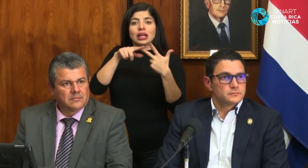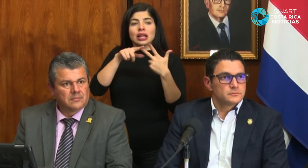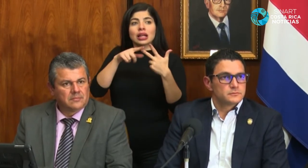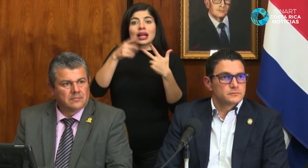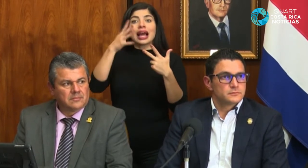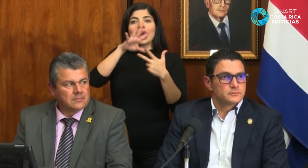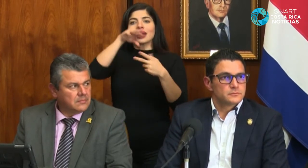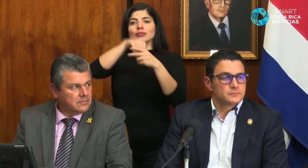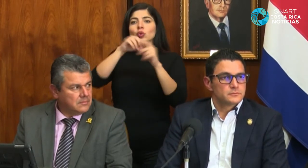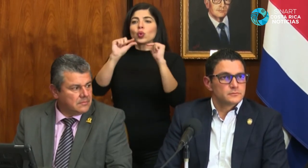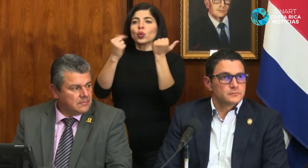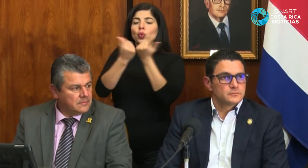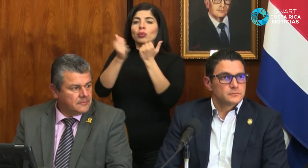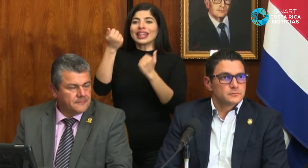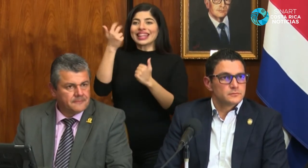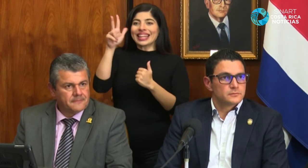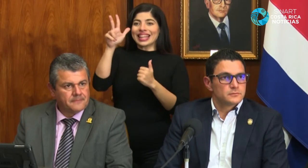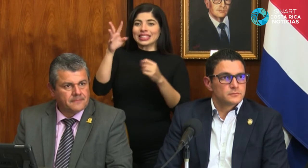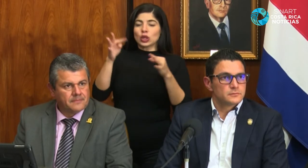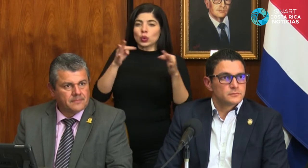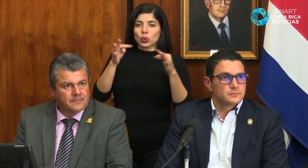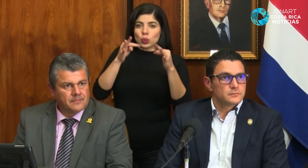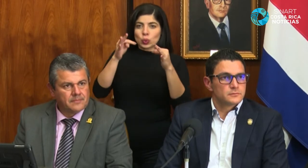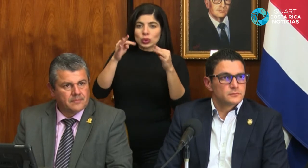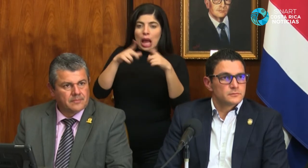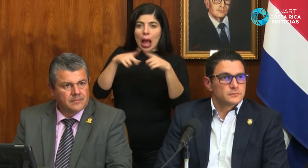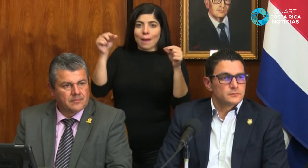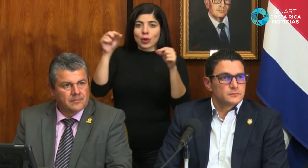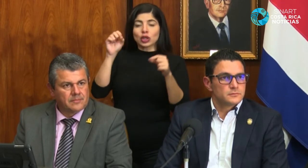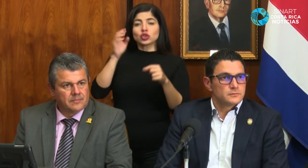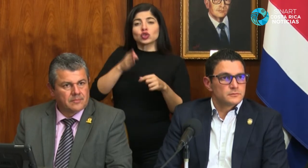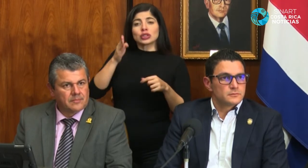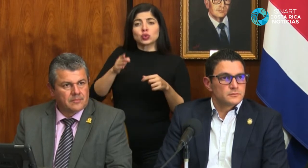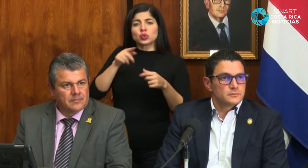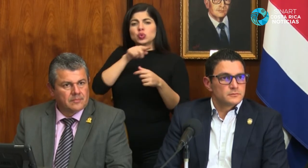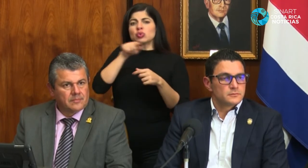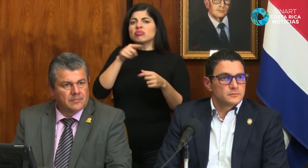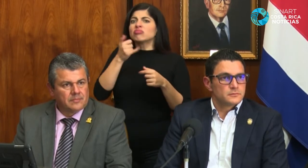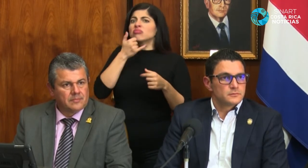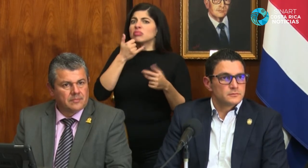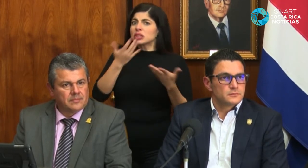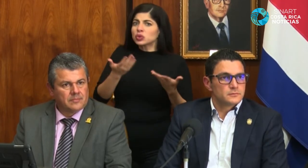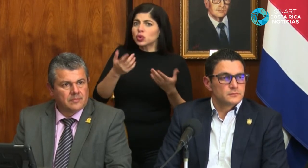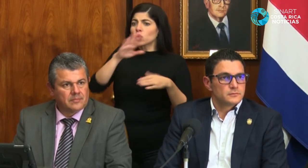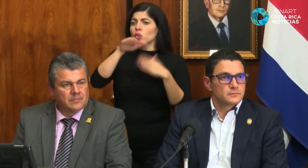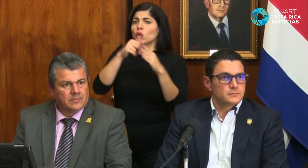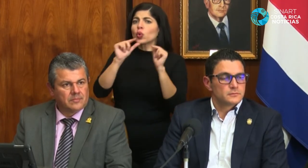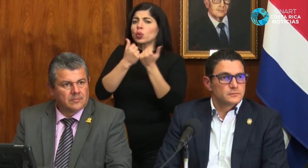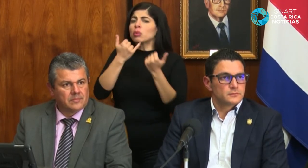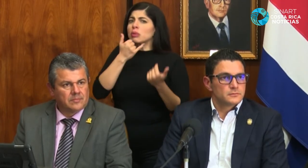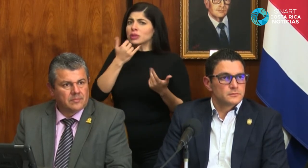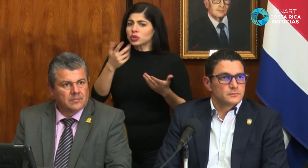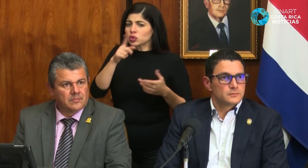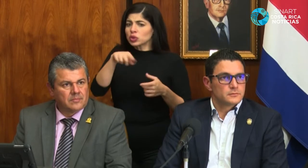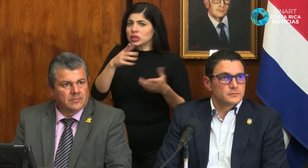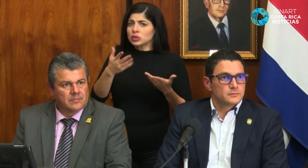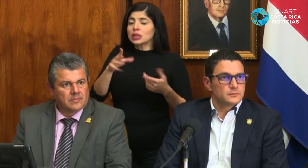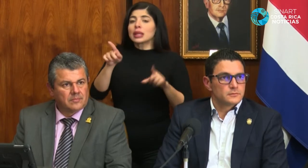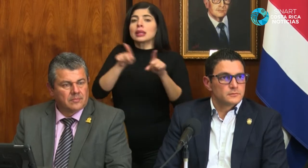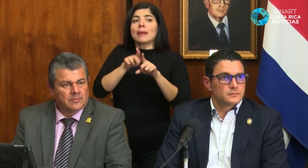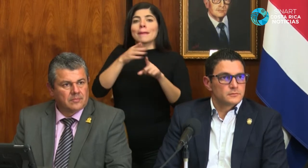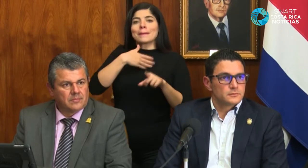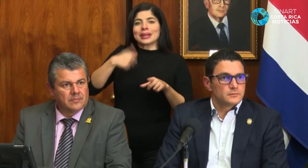13 turistas de esa nacionalidad en la zona sur, saber qué pasó con ellos y el resto del grupo, y también para el presidente de